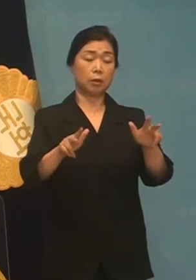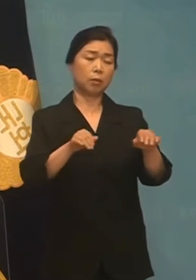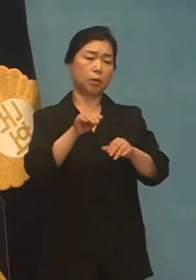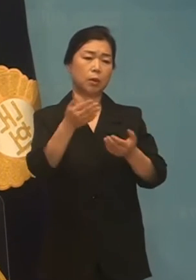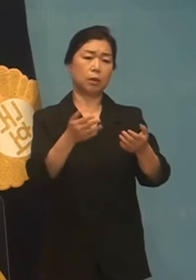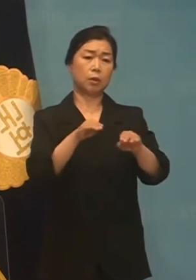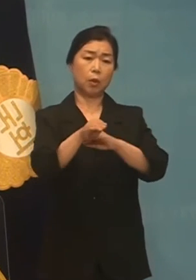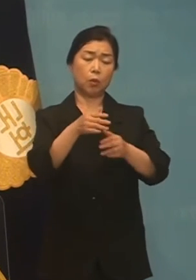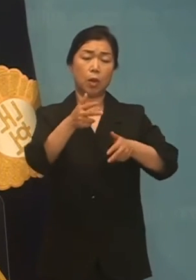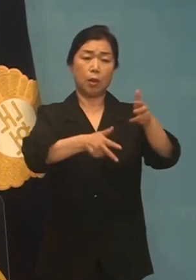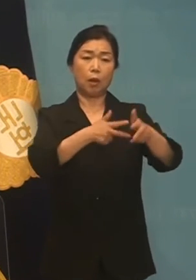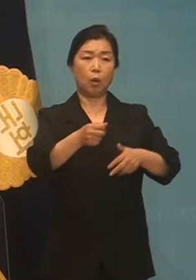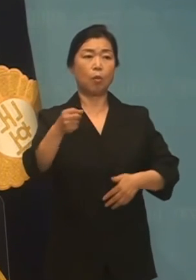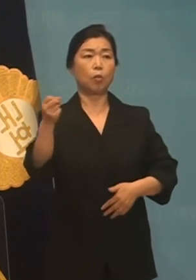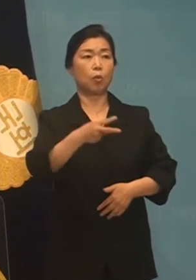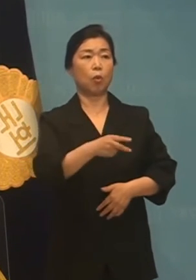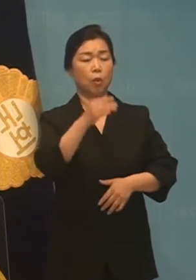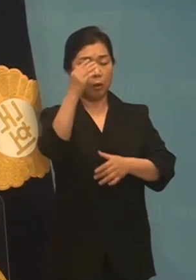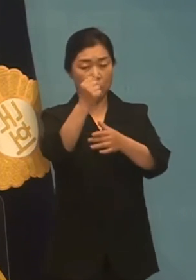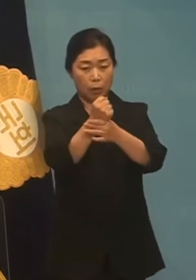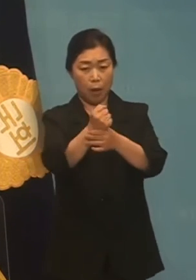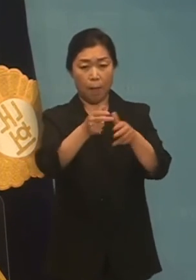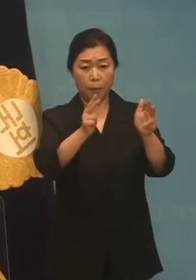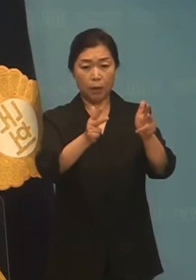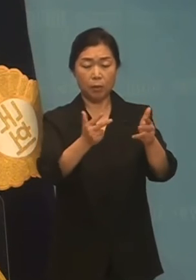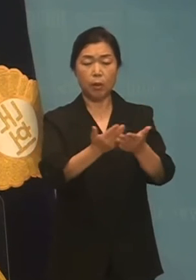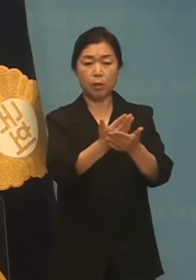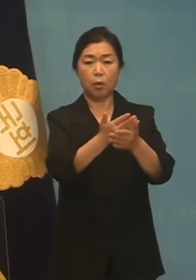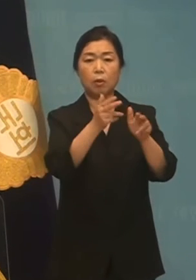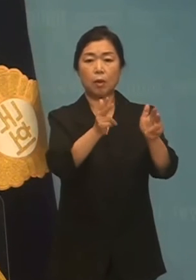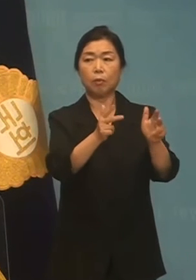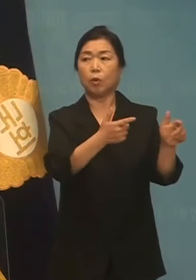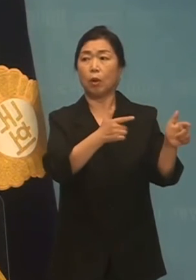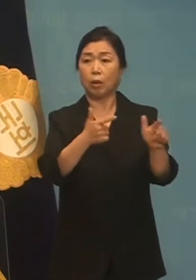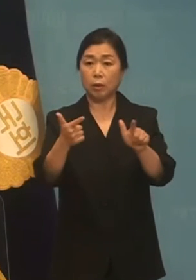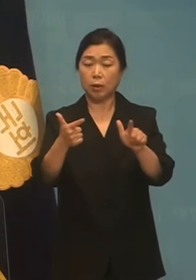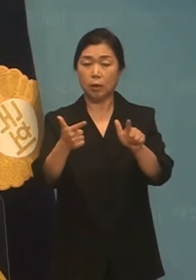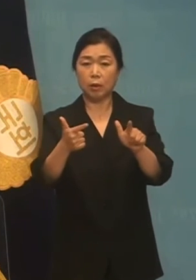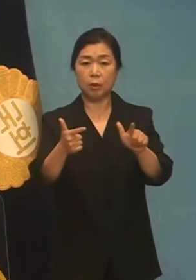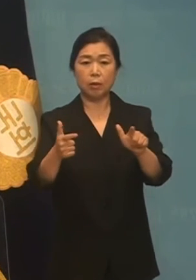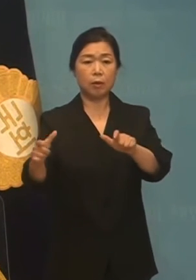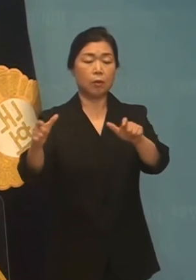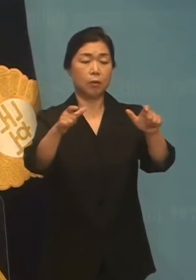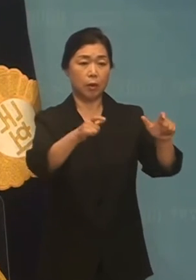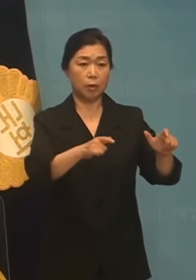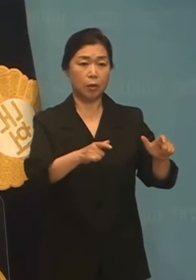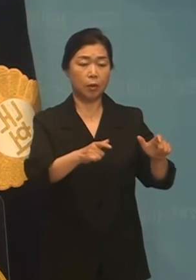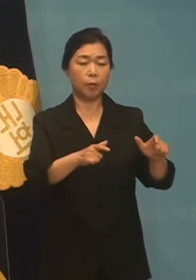자동차 산업 그리고 석탄 발전 산업 등등 여러 영역에서의